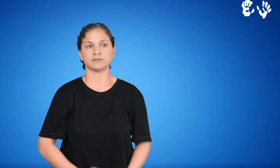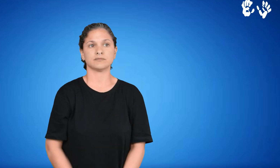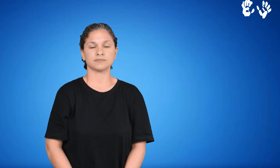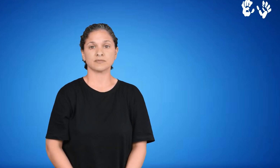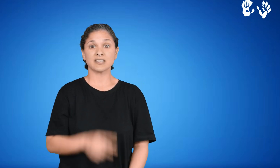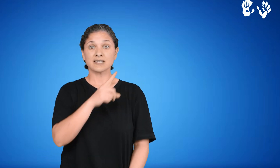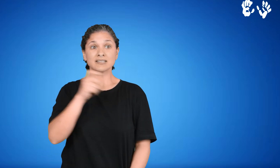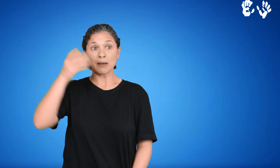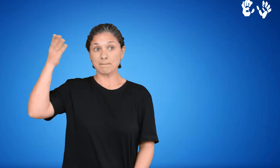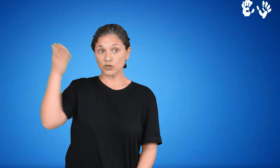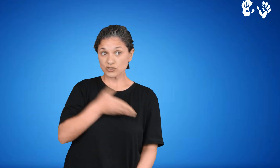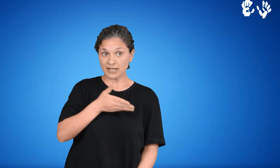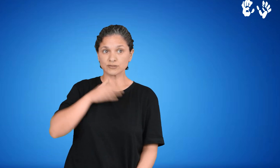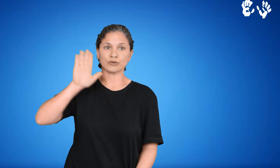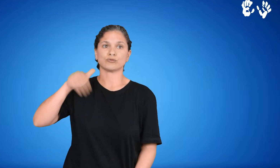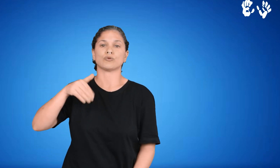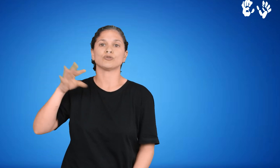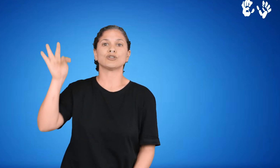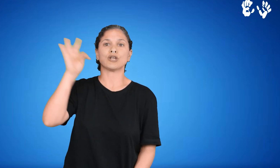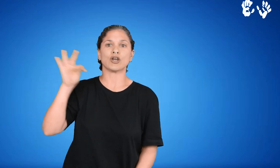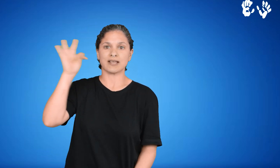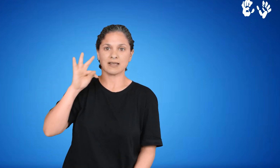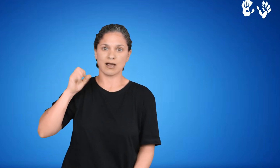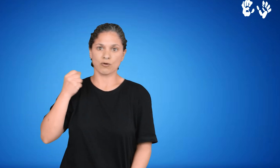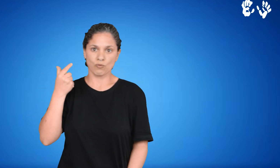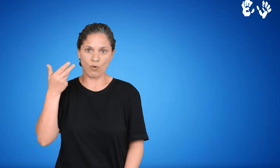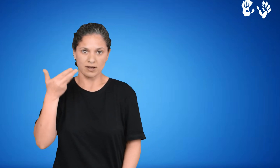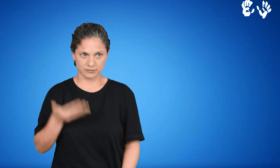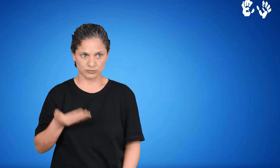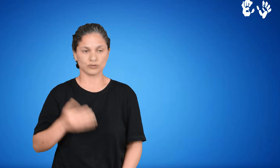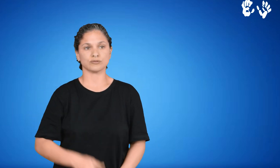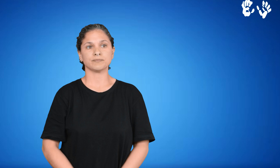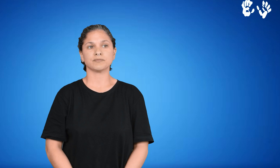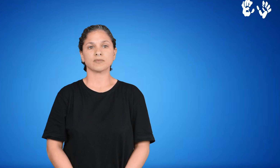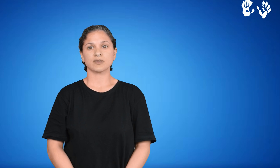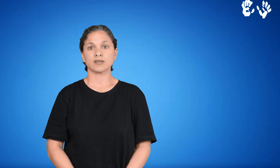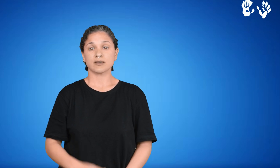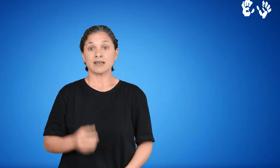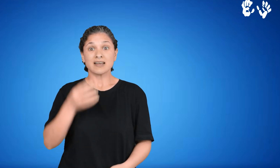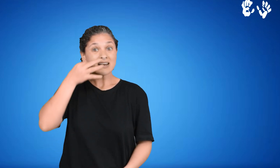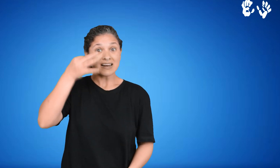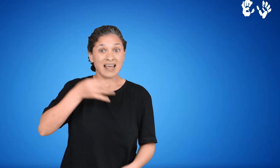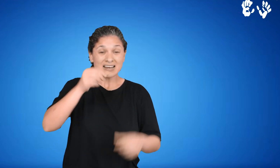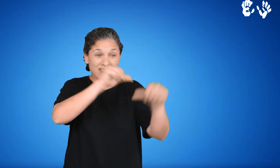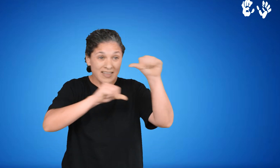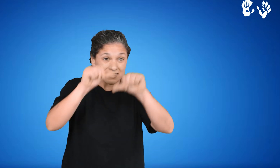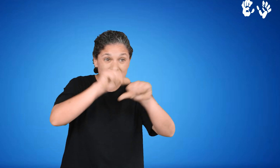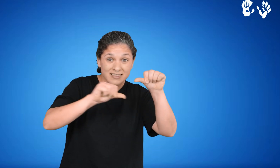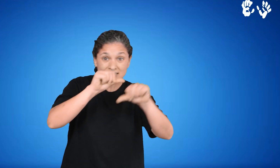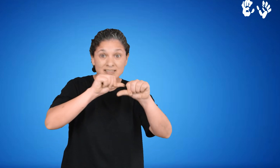La cantidad teórica corresponde al 100% de la reacción. La cantidad experimental por lo general